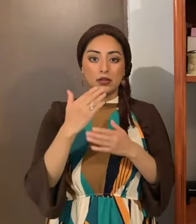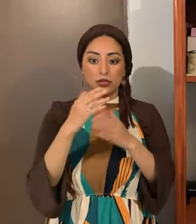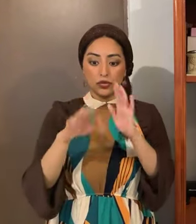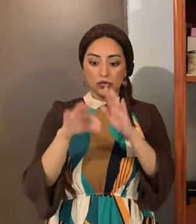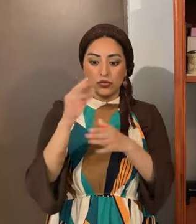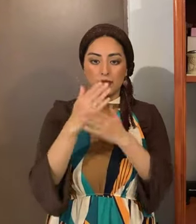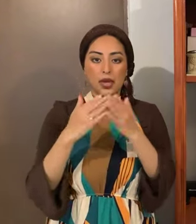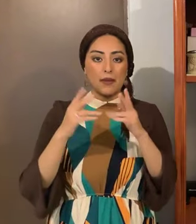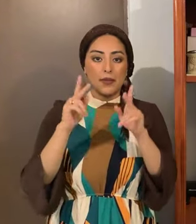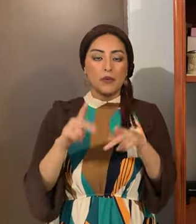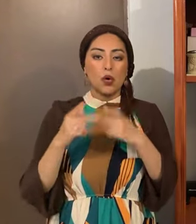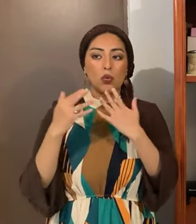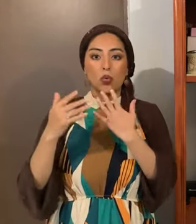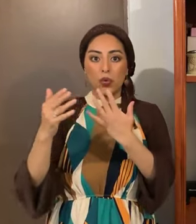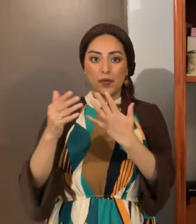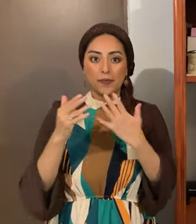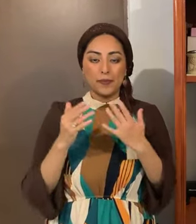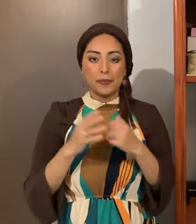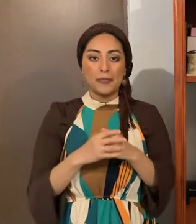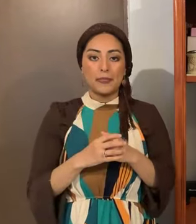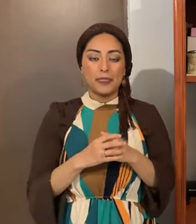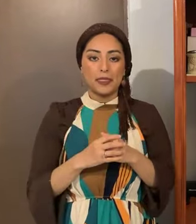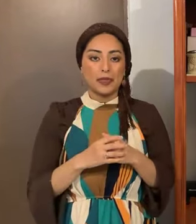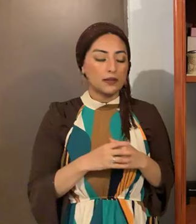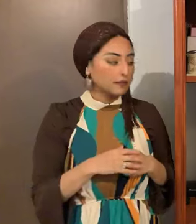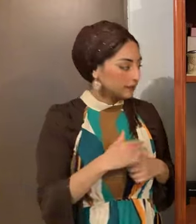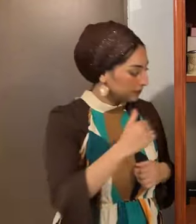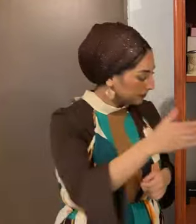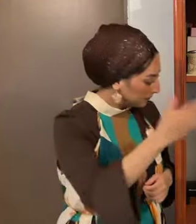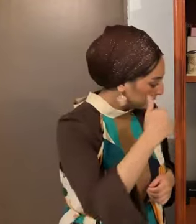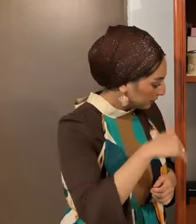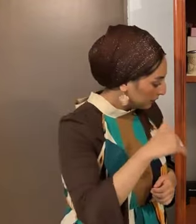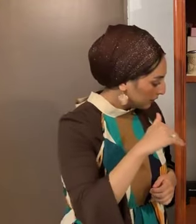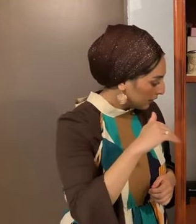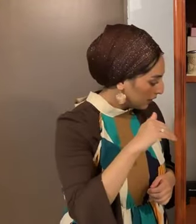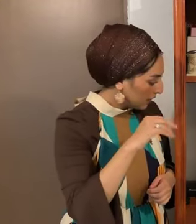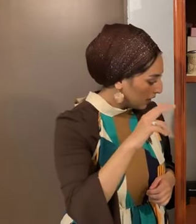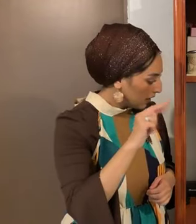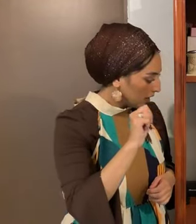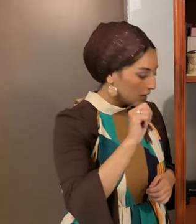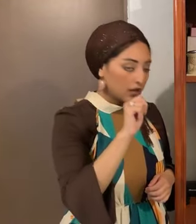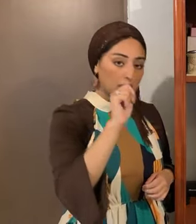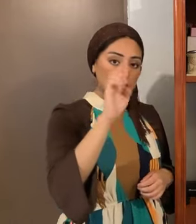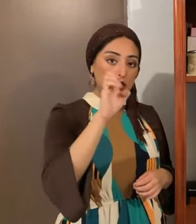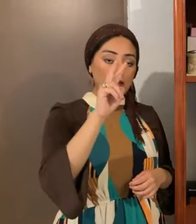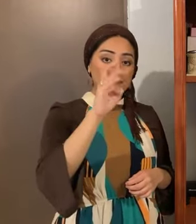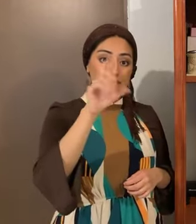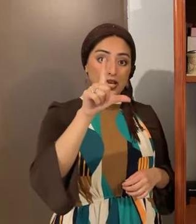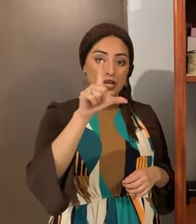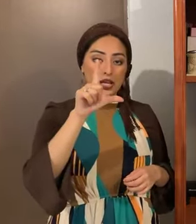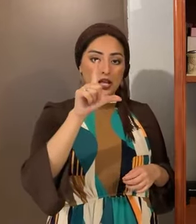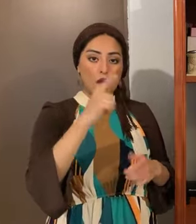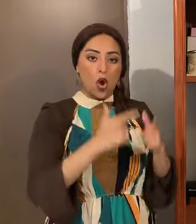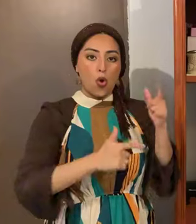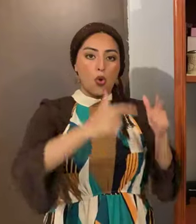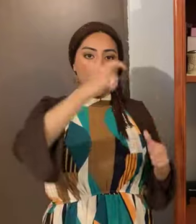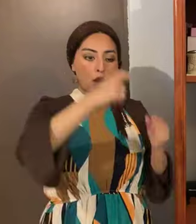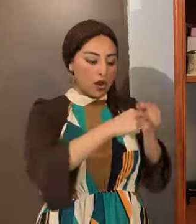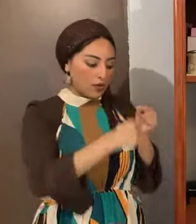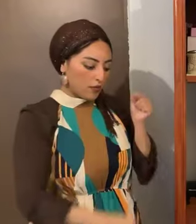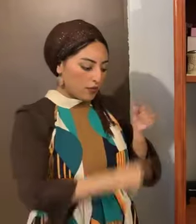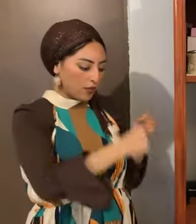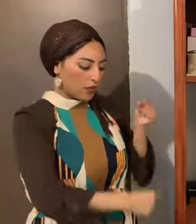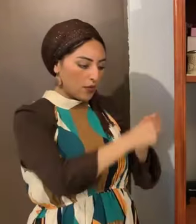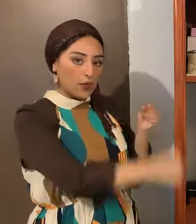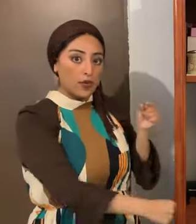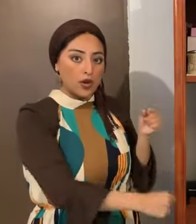Judea. El arpa, nebel, es un instrumento de cuerdas más grande, con sonido más profundo, algo